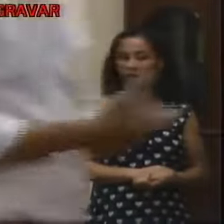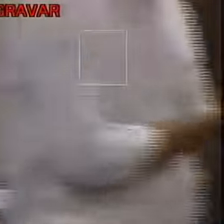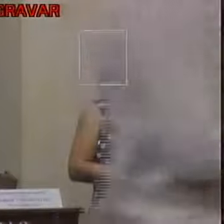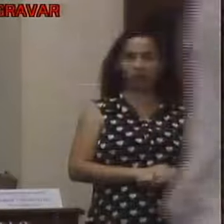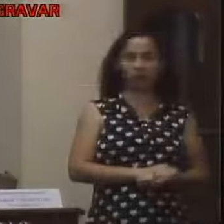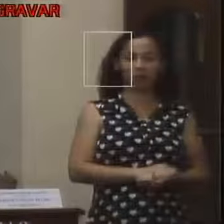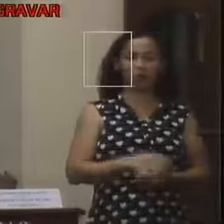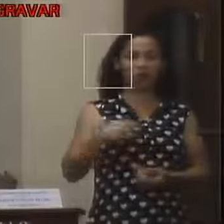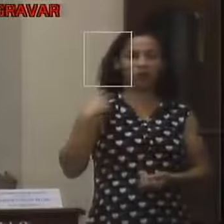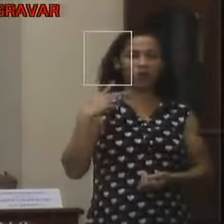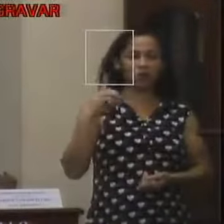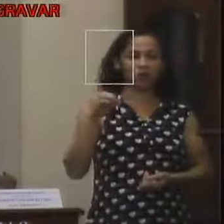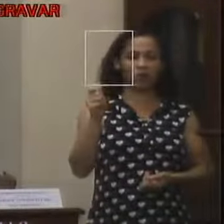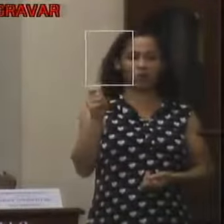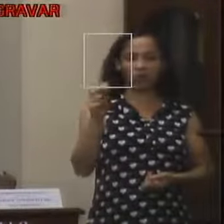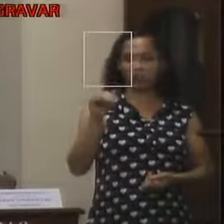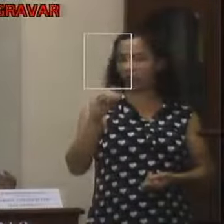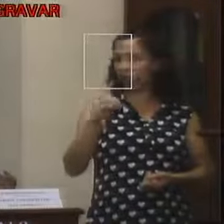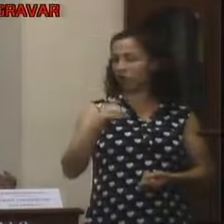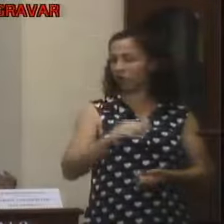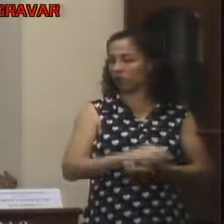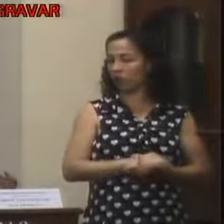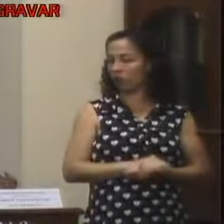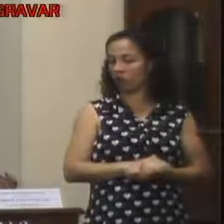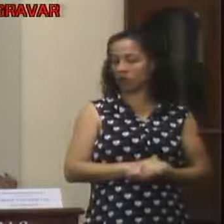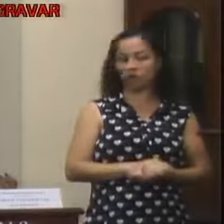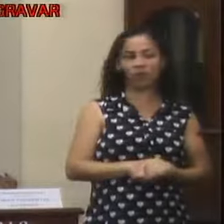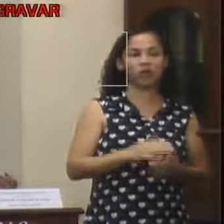O vereador David Nogueira requer a Vossa Excelência,